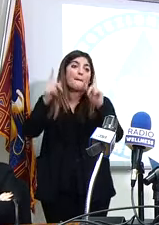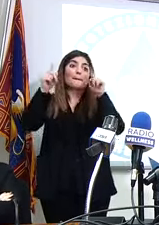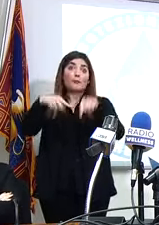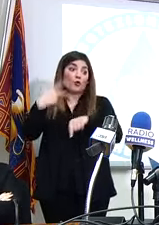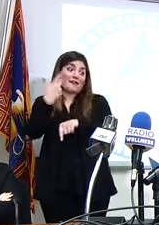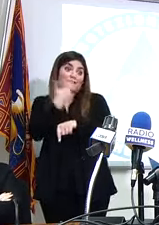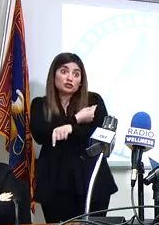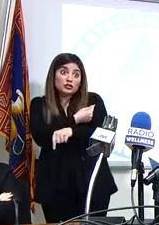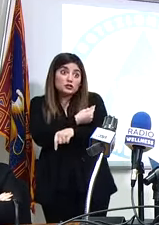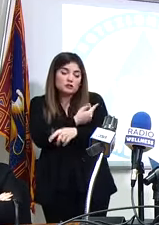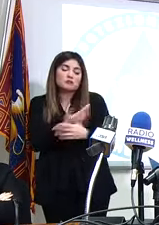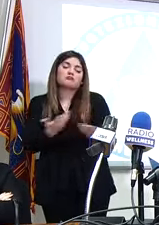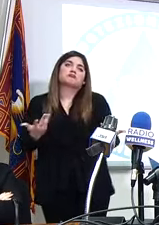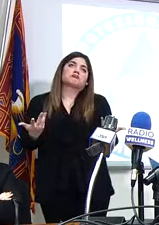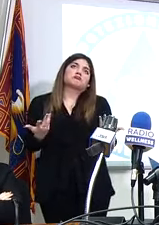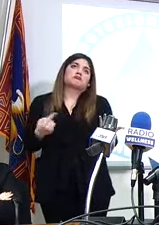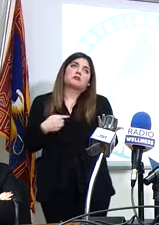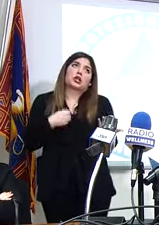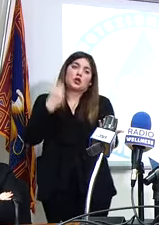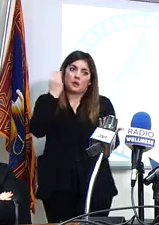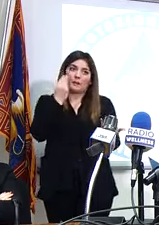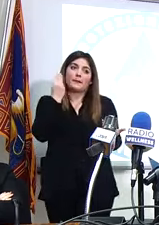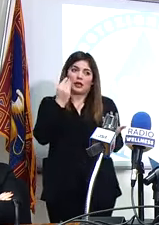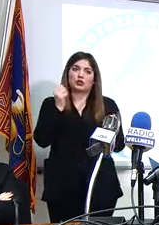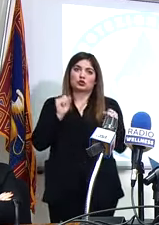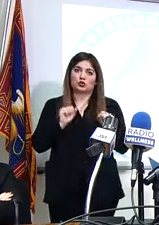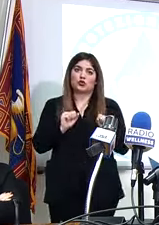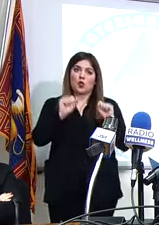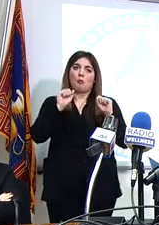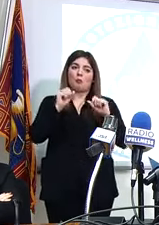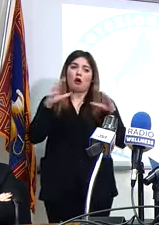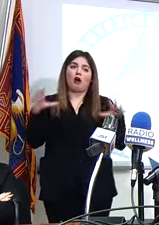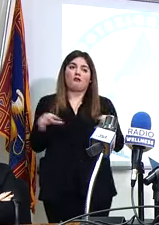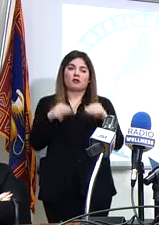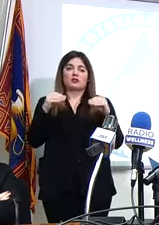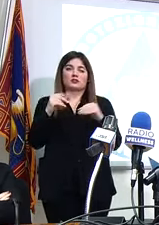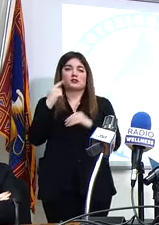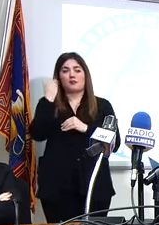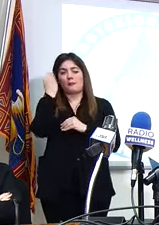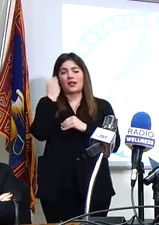io credo che potremmo cominciare a guardare con certo ottimismo. Ecco, qua mi fermo.